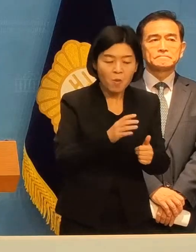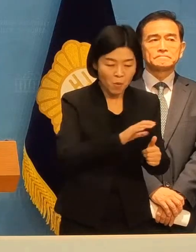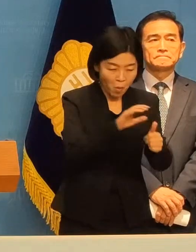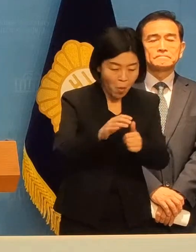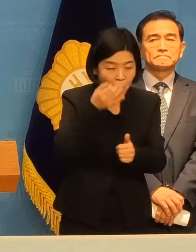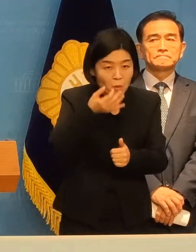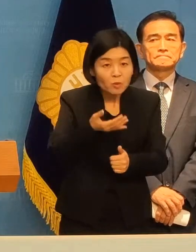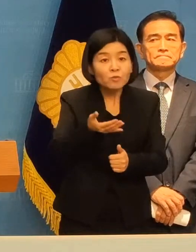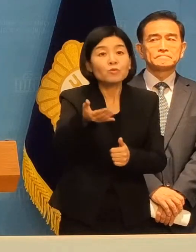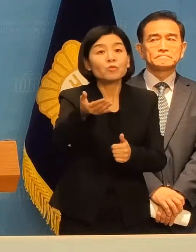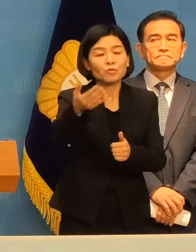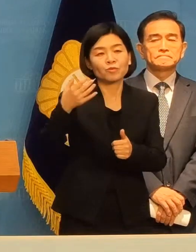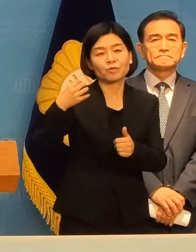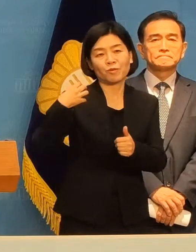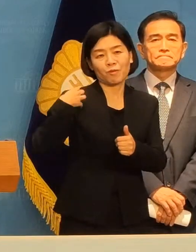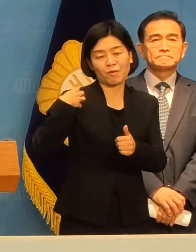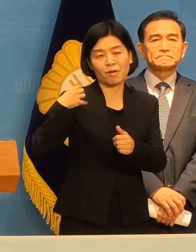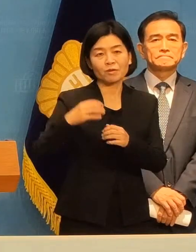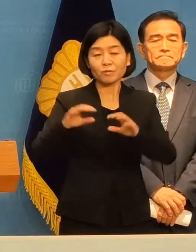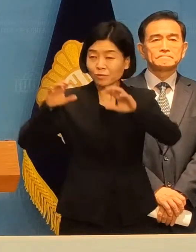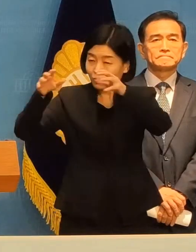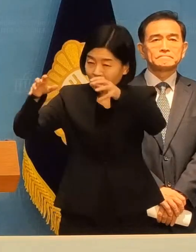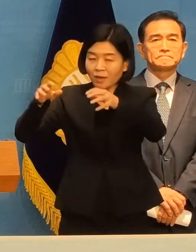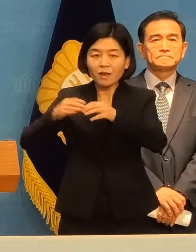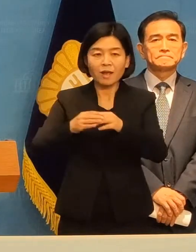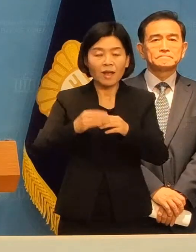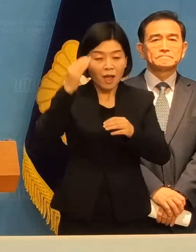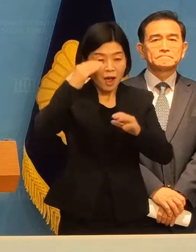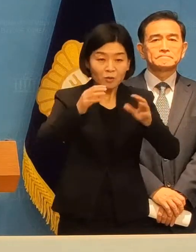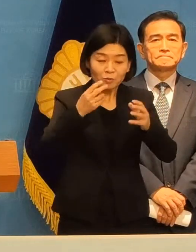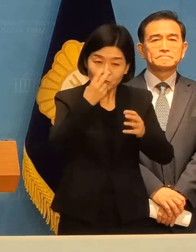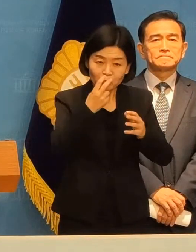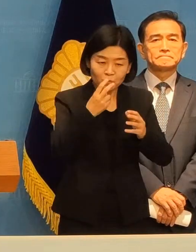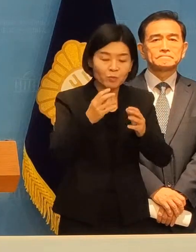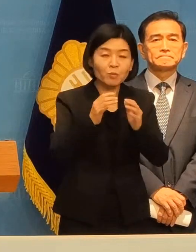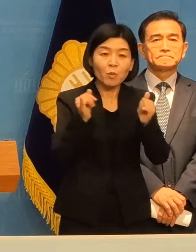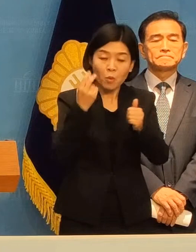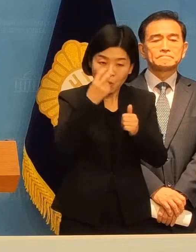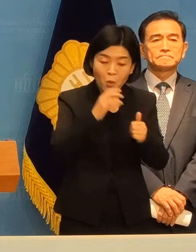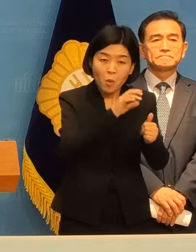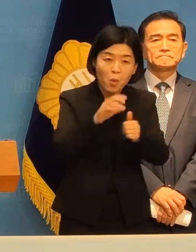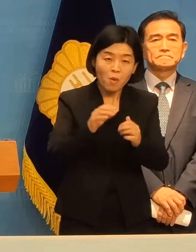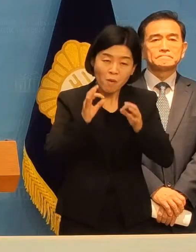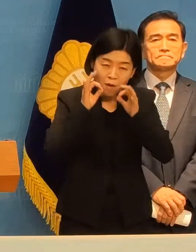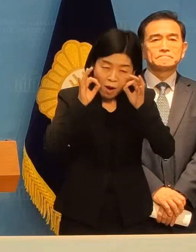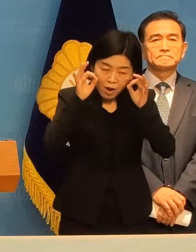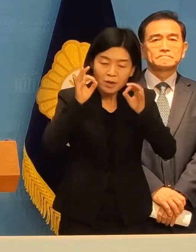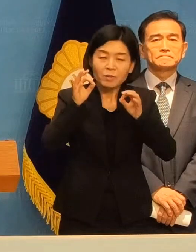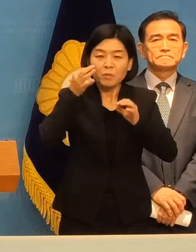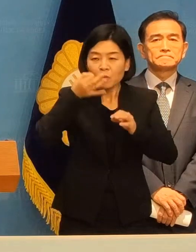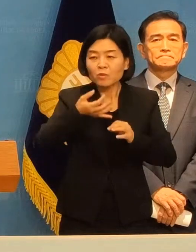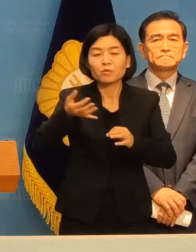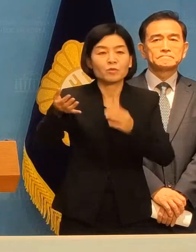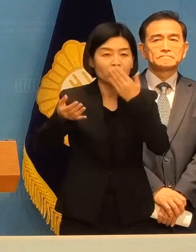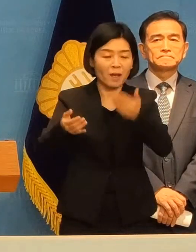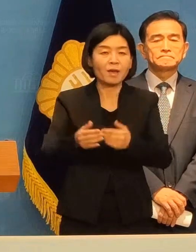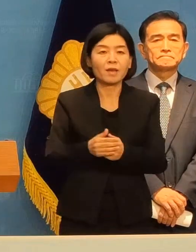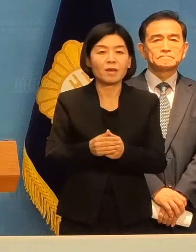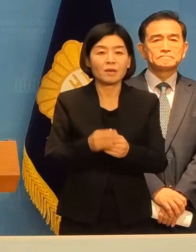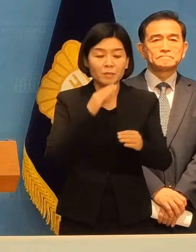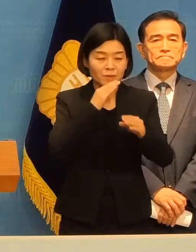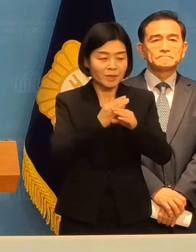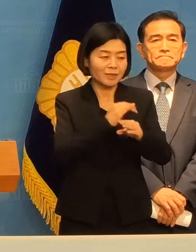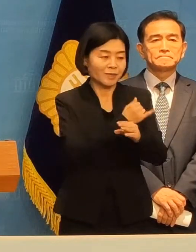대한민국의 역할이며 국제사회에서 자국민에 대한 보호 책임을 다하는 나라가 되는 길입니다. 우리 북한 인권